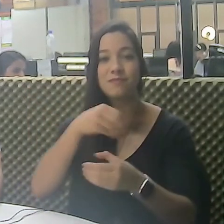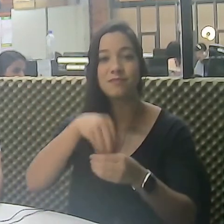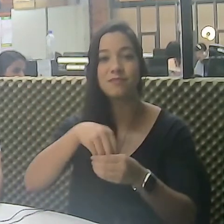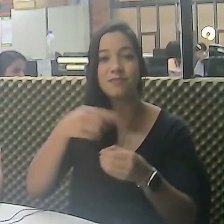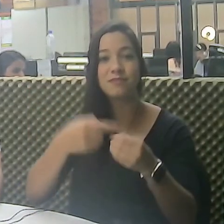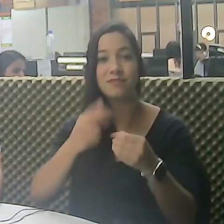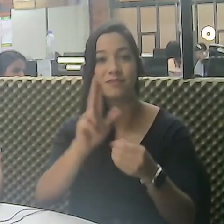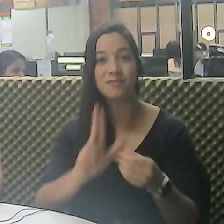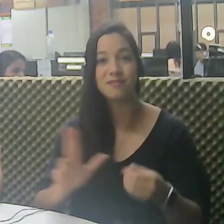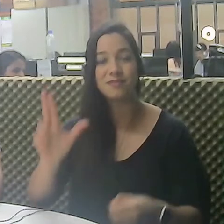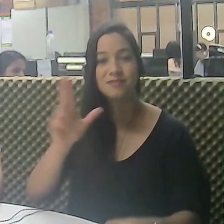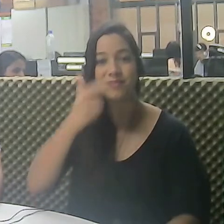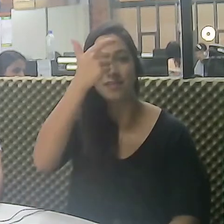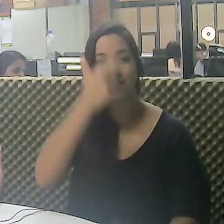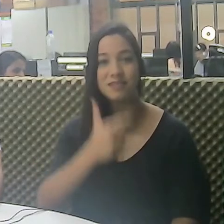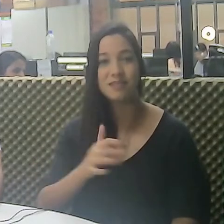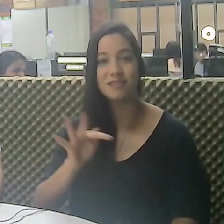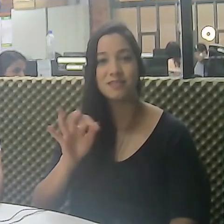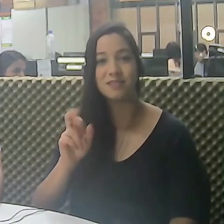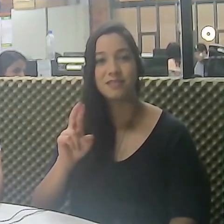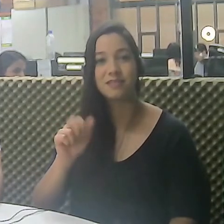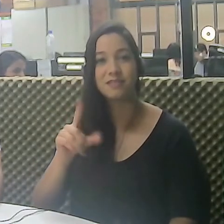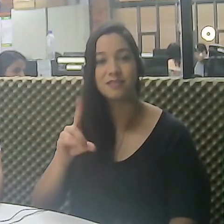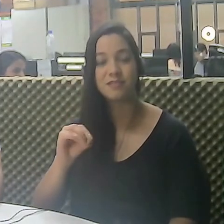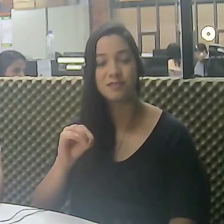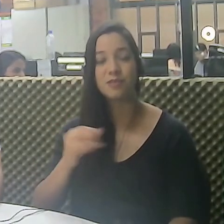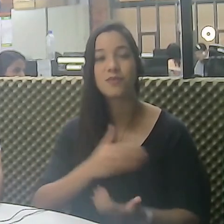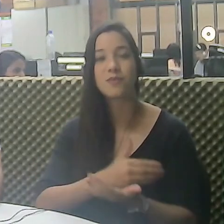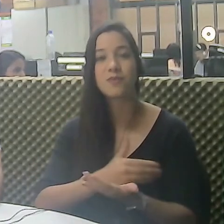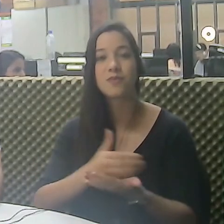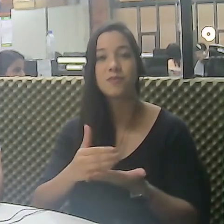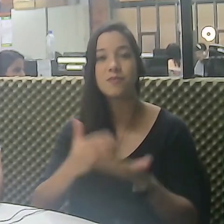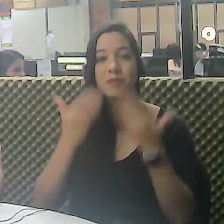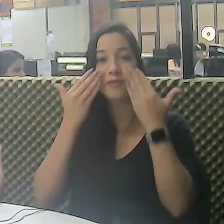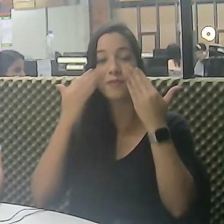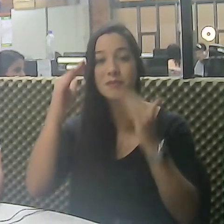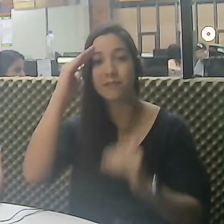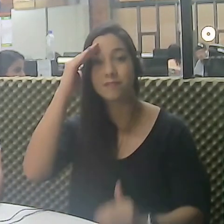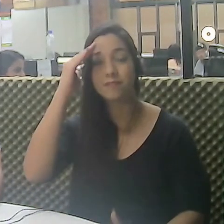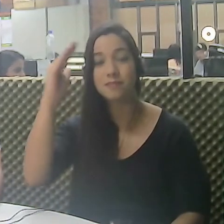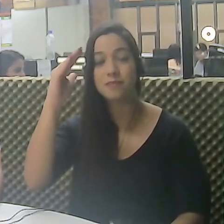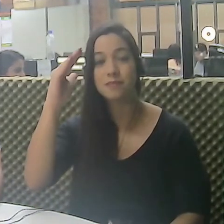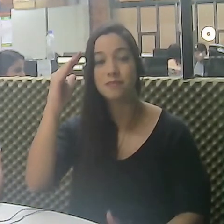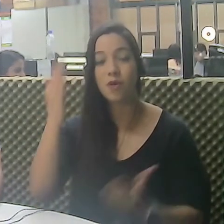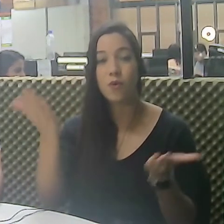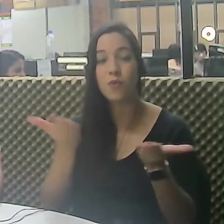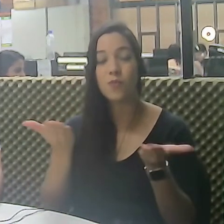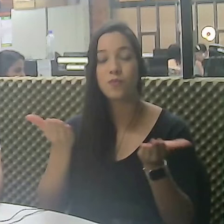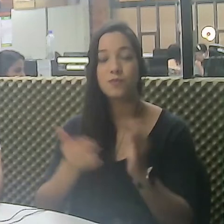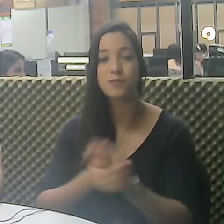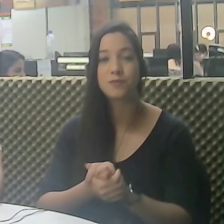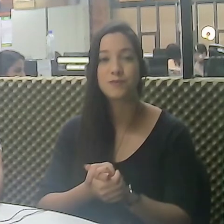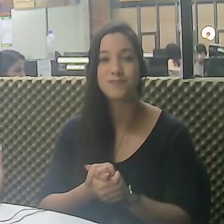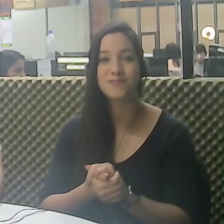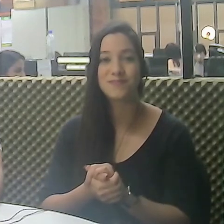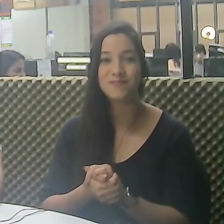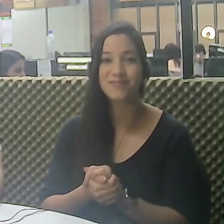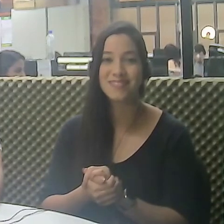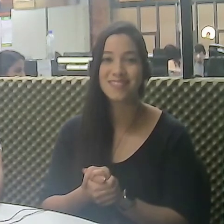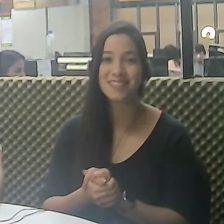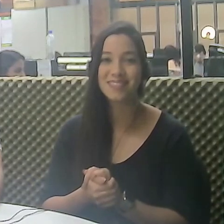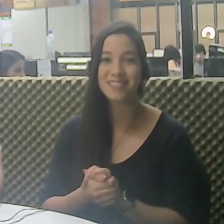fato acontece em Uberlândia. Eu sou o Fernando Cassi, começamos com os destaques da edição de hoje.